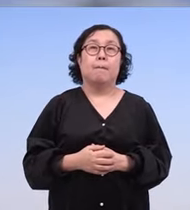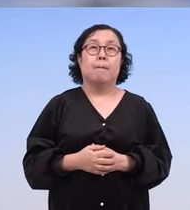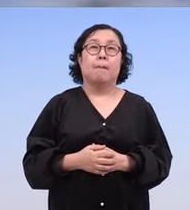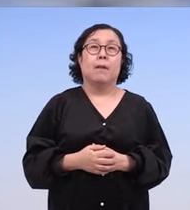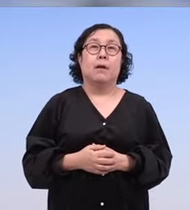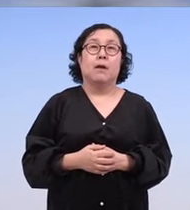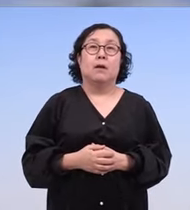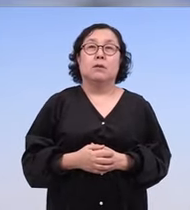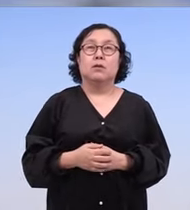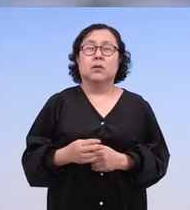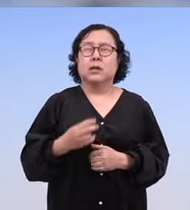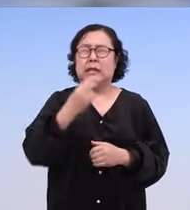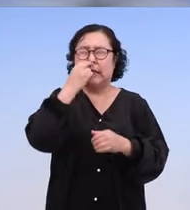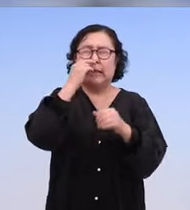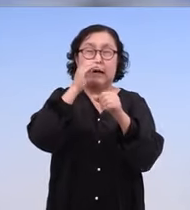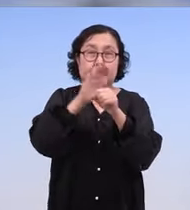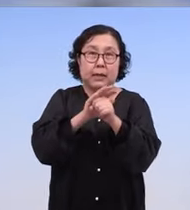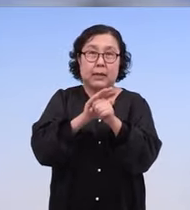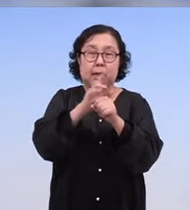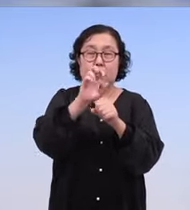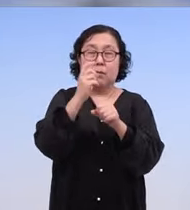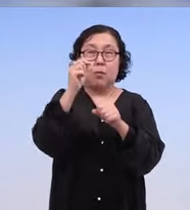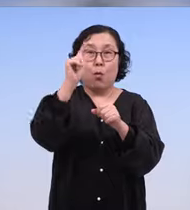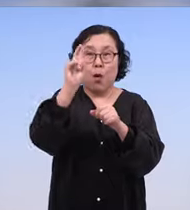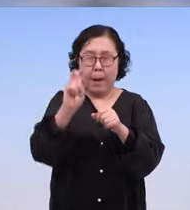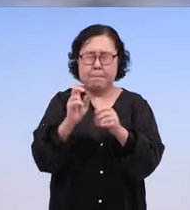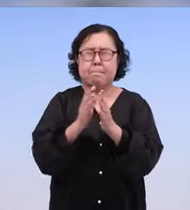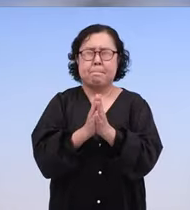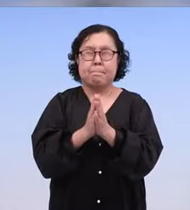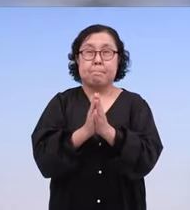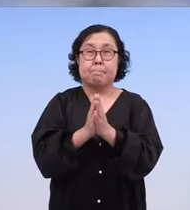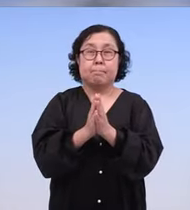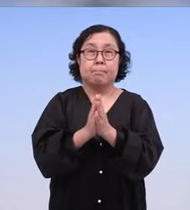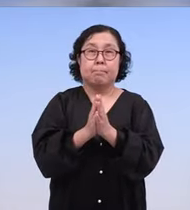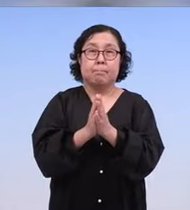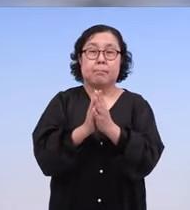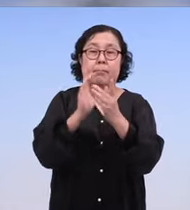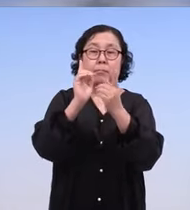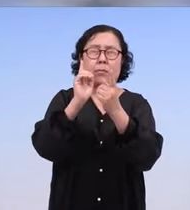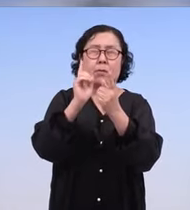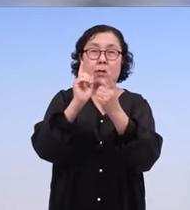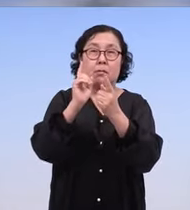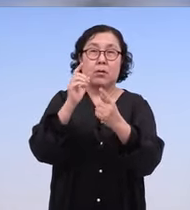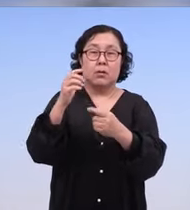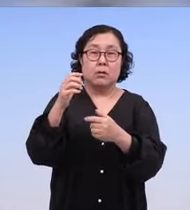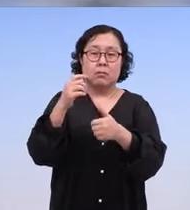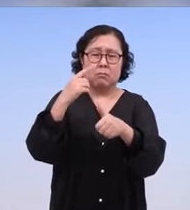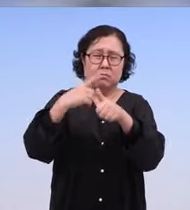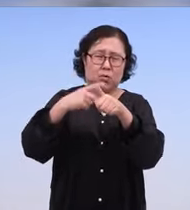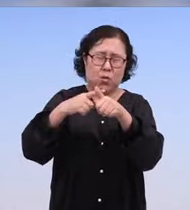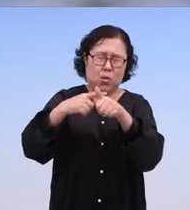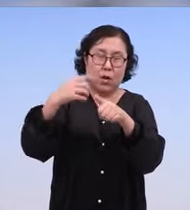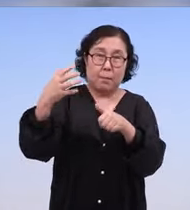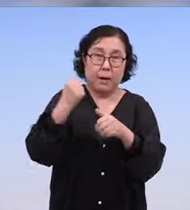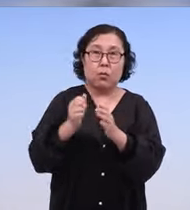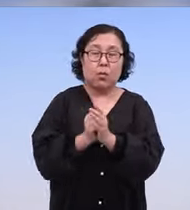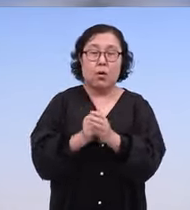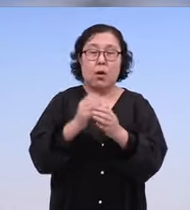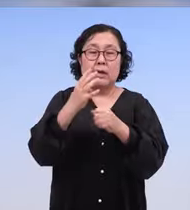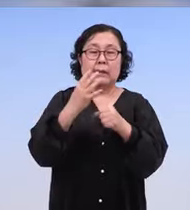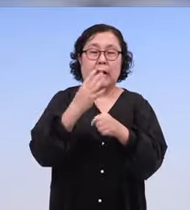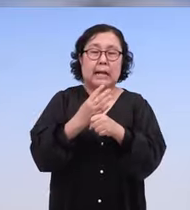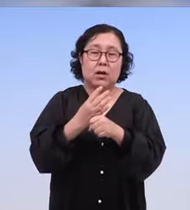상상을 초월하는 그런 모함을 당하고 오죽하면 복수하고 싶었습니다. 4년이 지나도 그 마음이